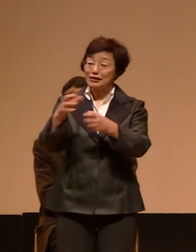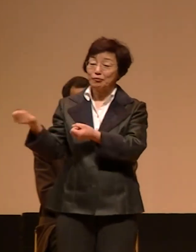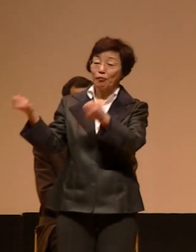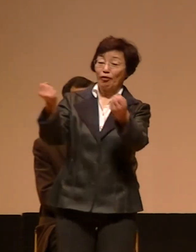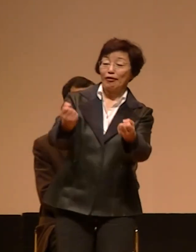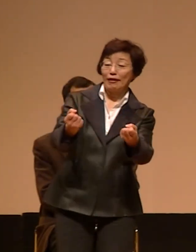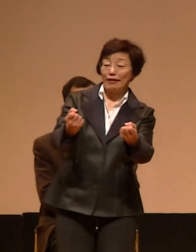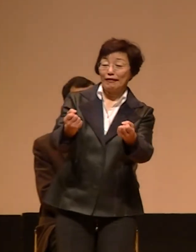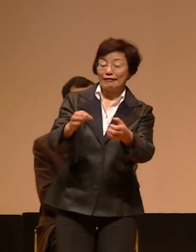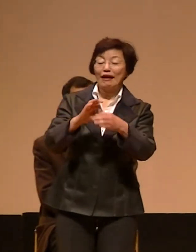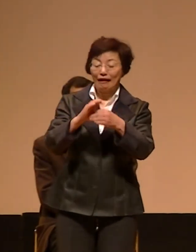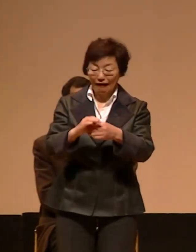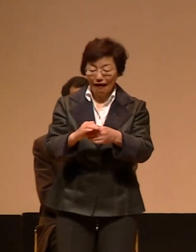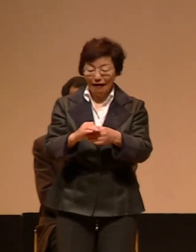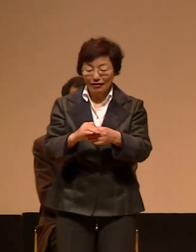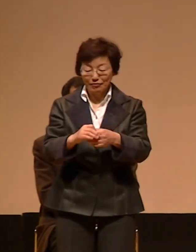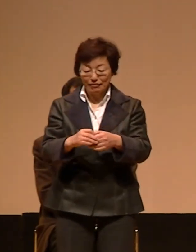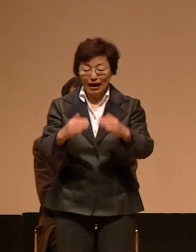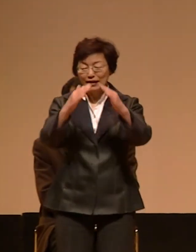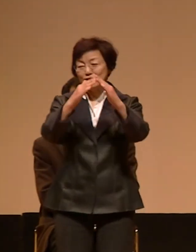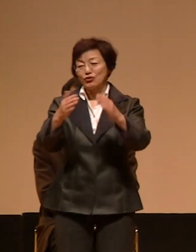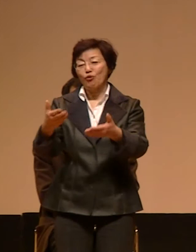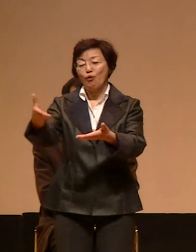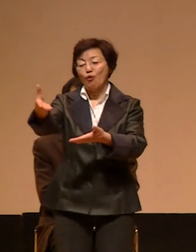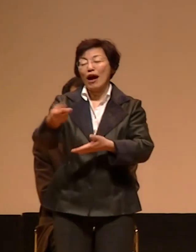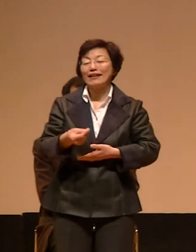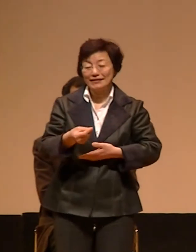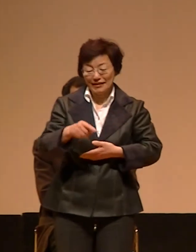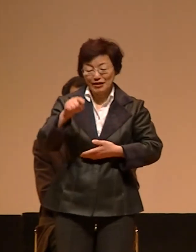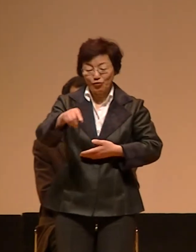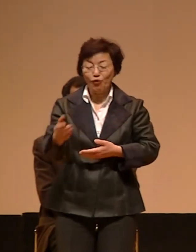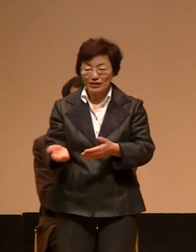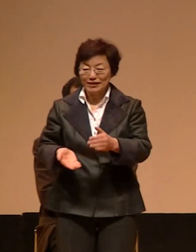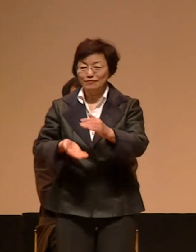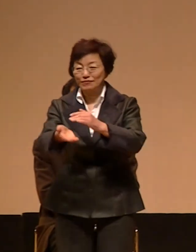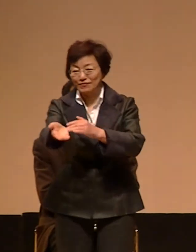倉庫を借りしてそこに下ろしたわけです。